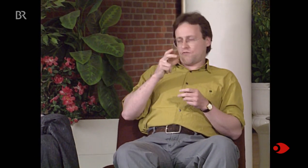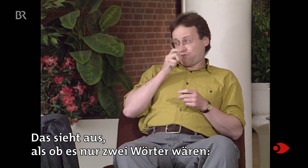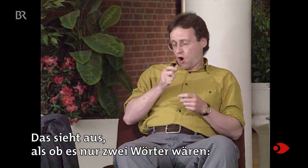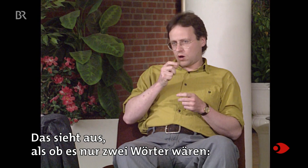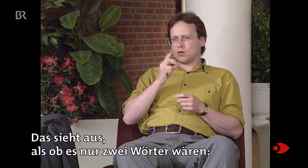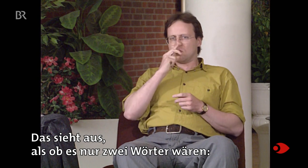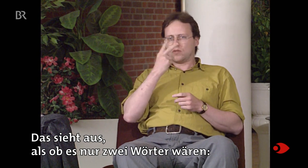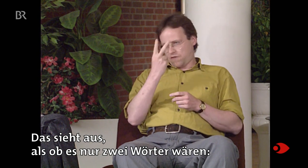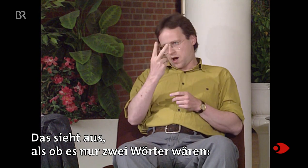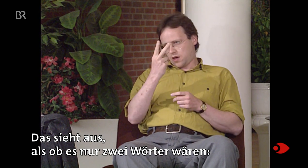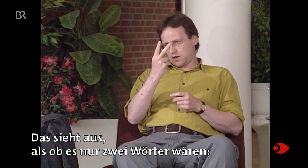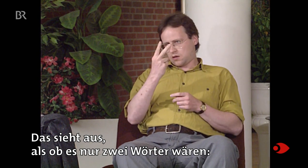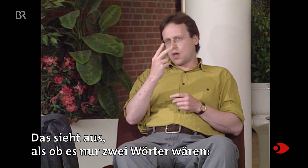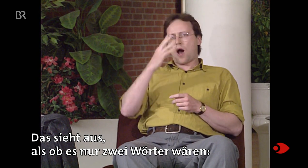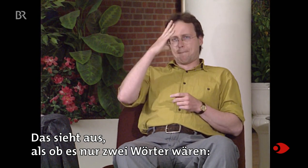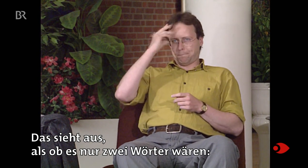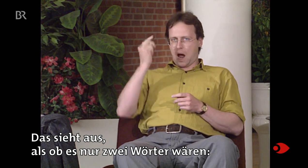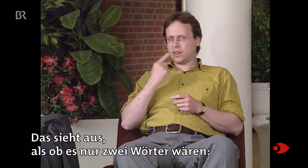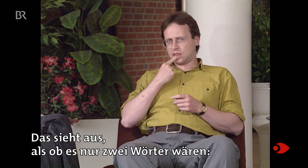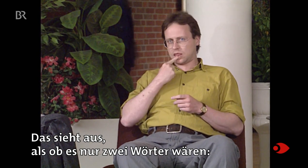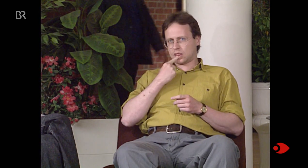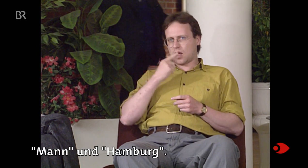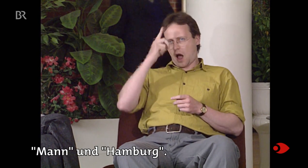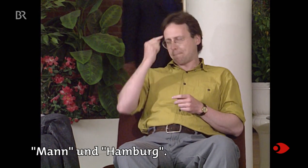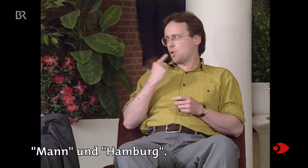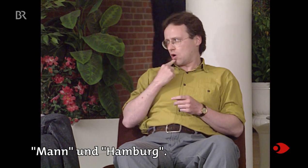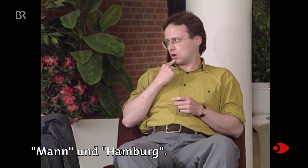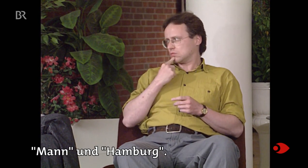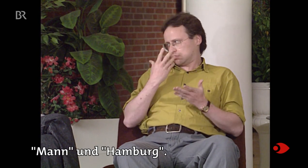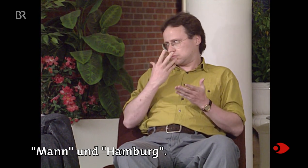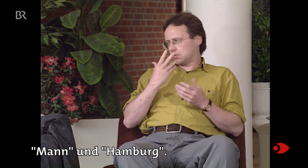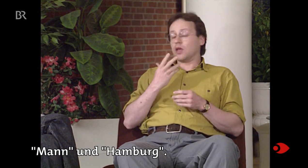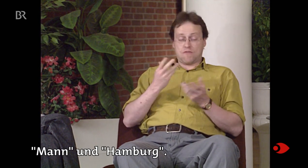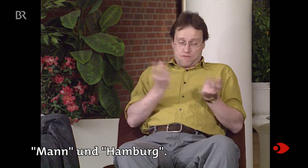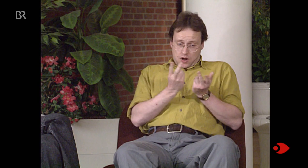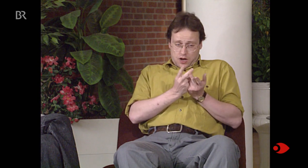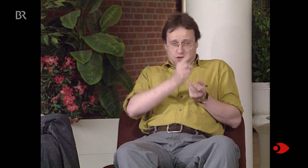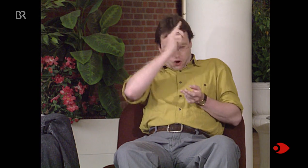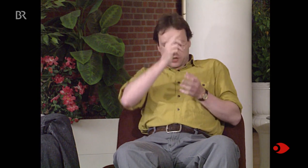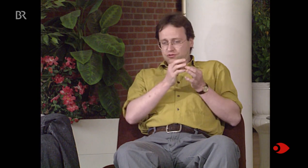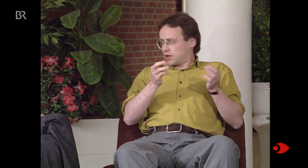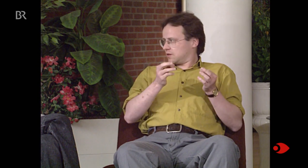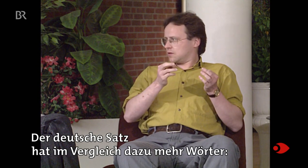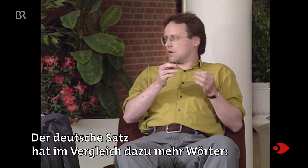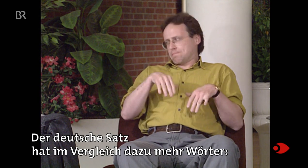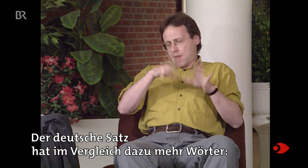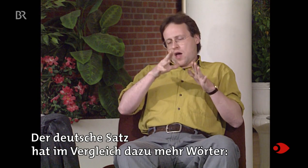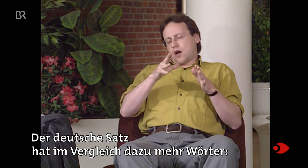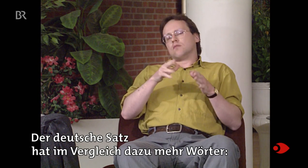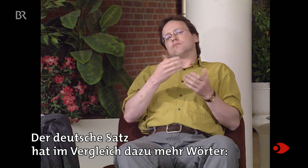Das sieht aus, als ob es nur zwei Wörter wären. Mann und Hamburg. Der deutsche Satz hat